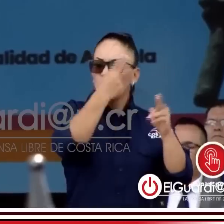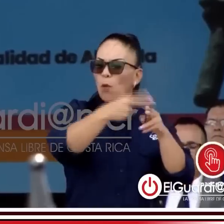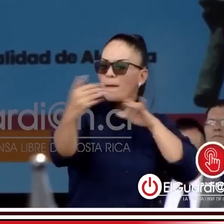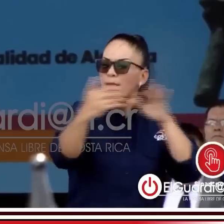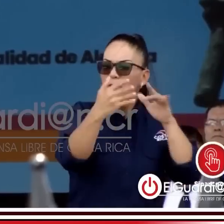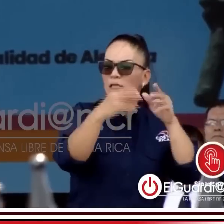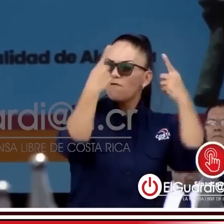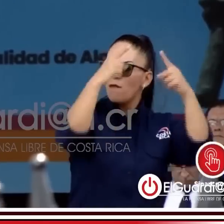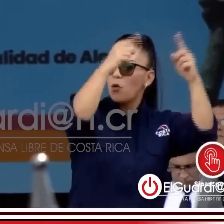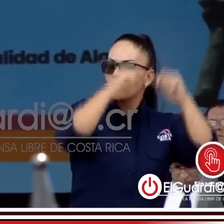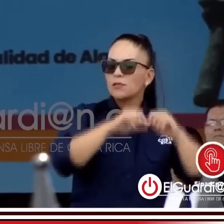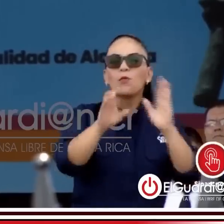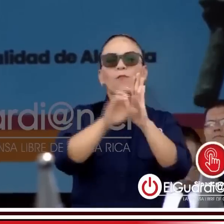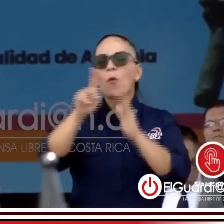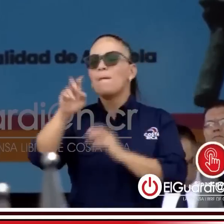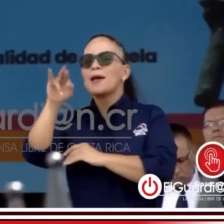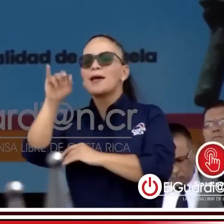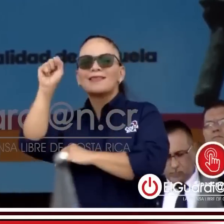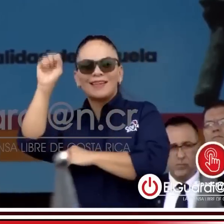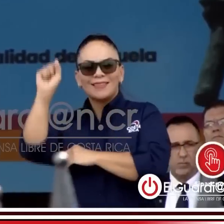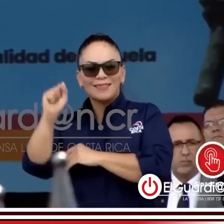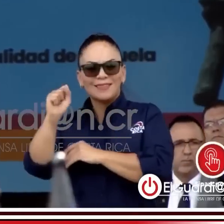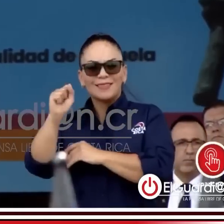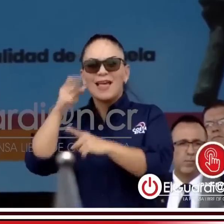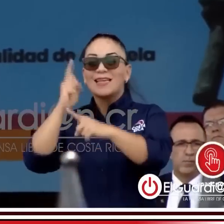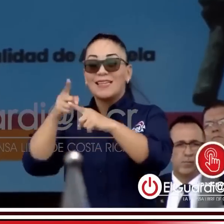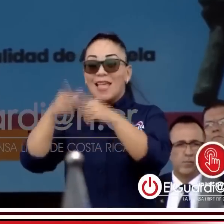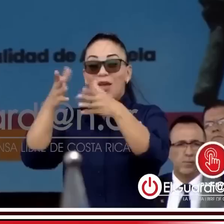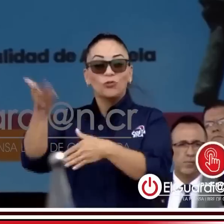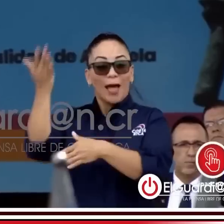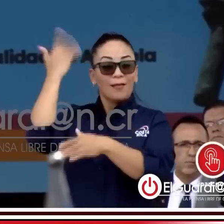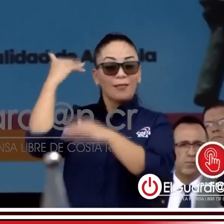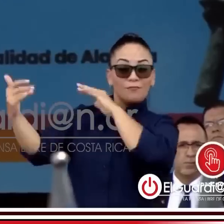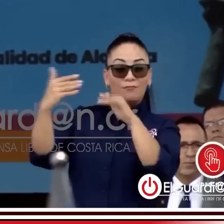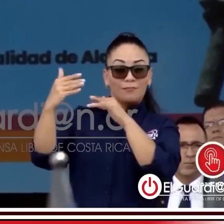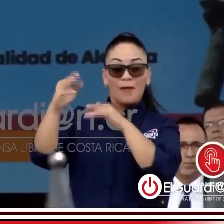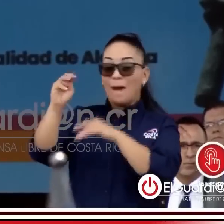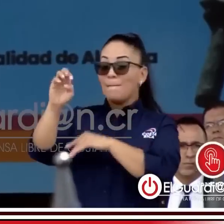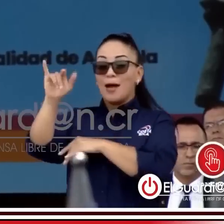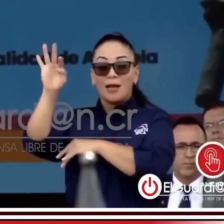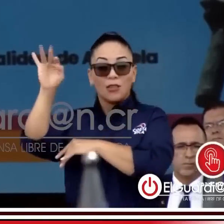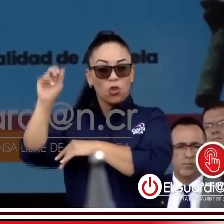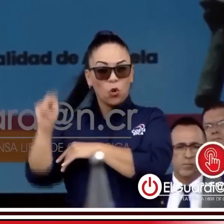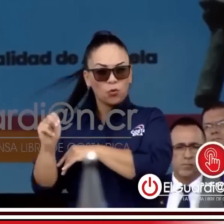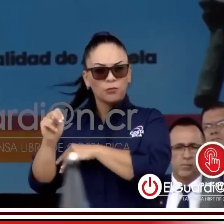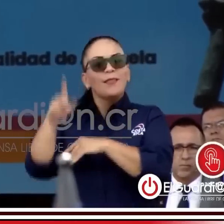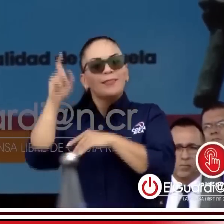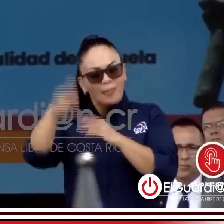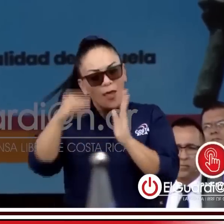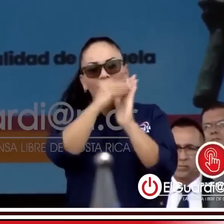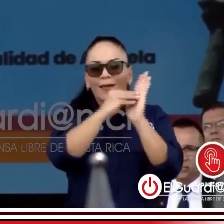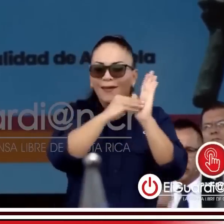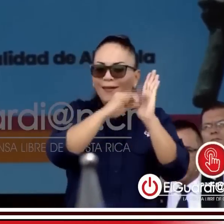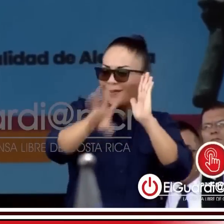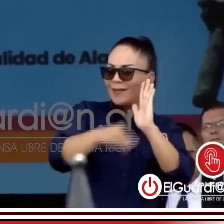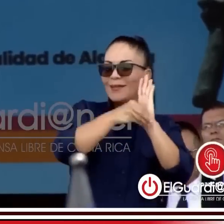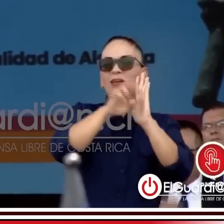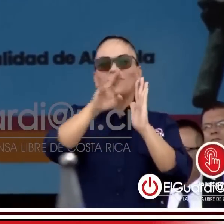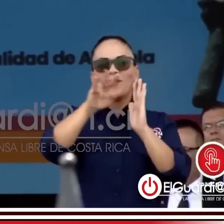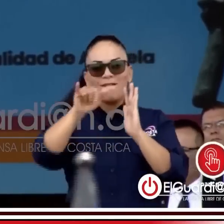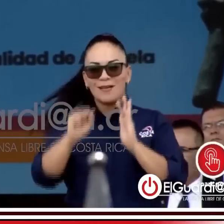aquella entre los persas y los griegos, la batalla de Maratón, una batalla que